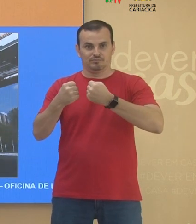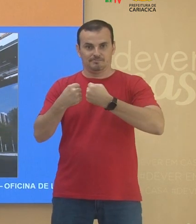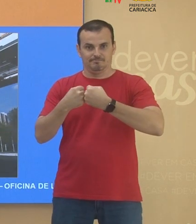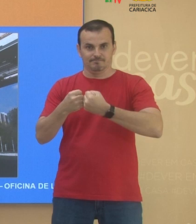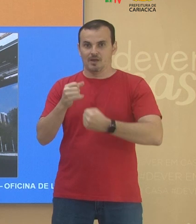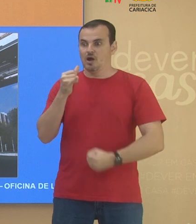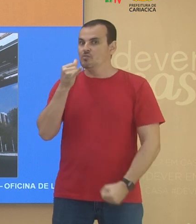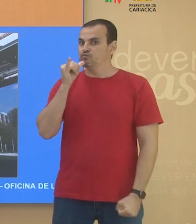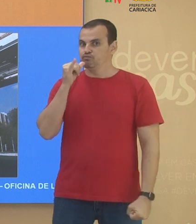Ônibus elétrico.